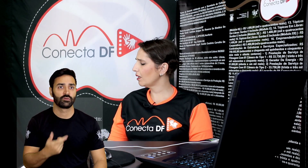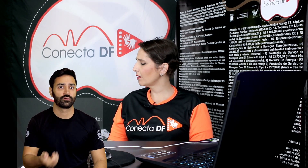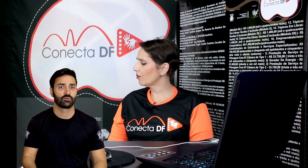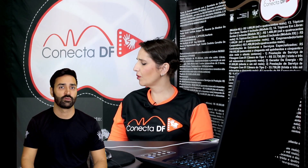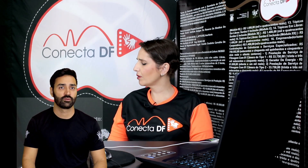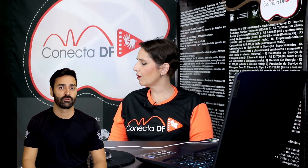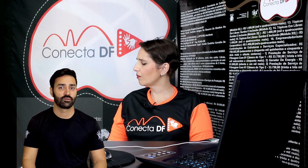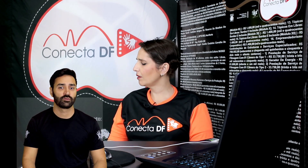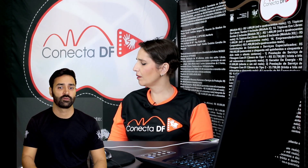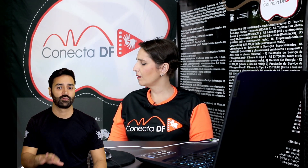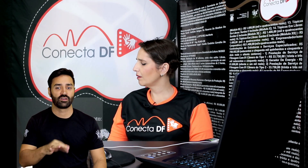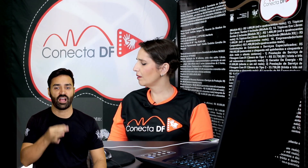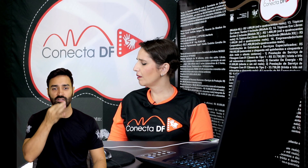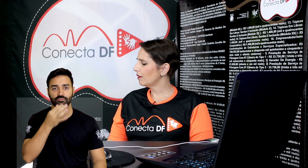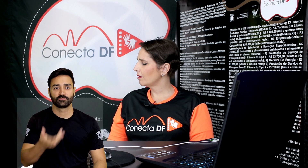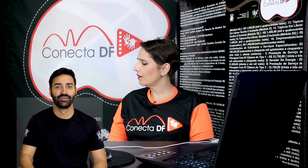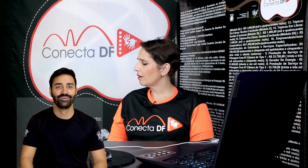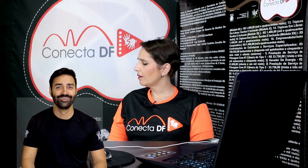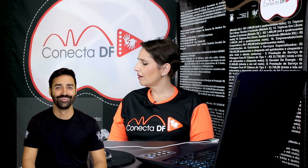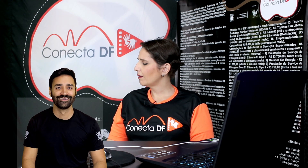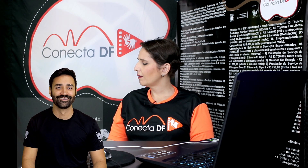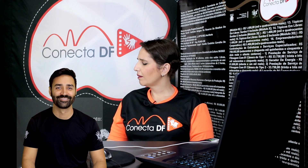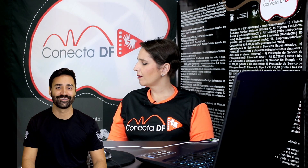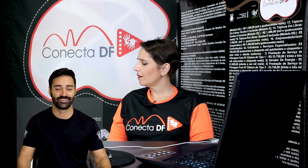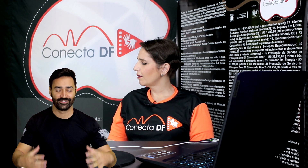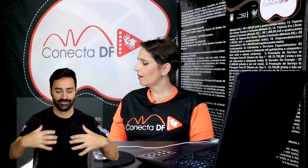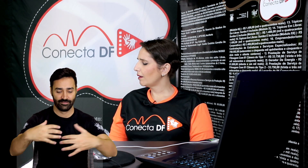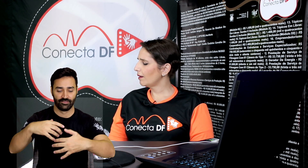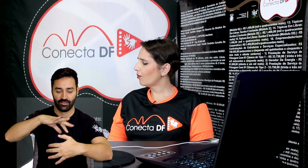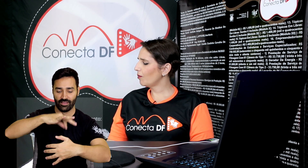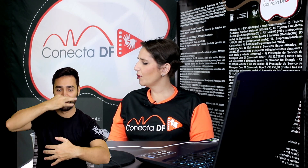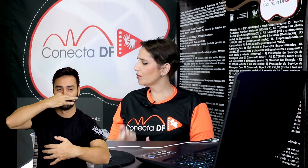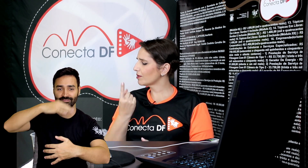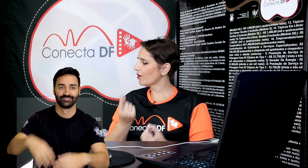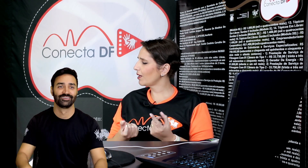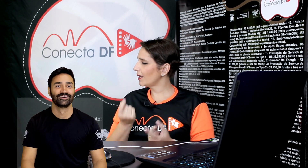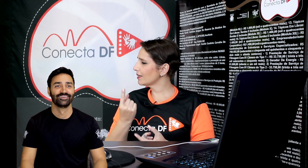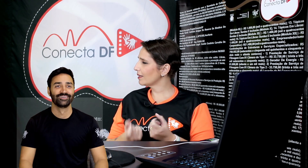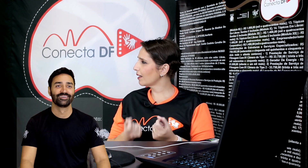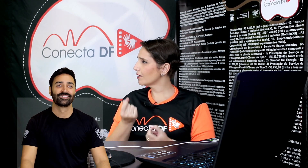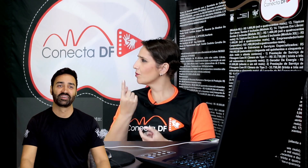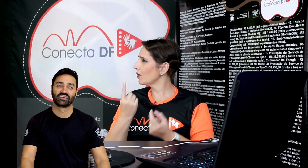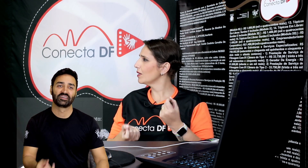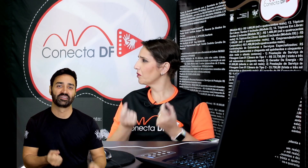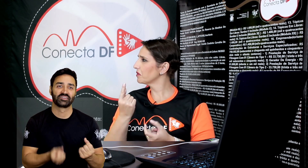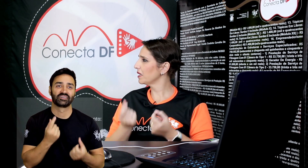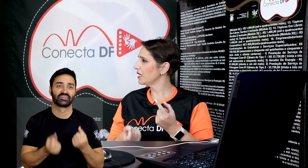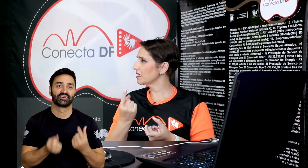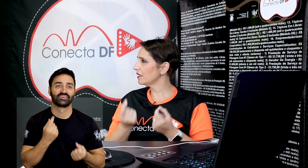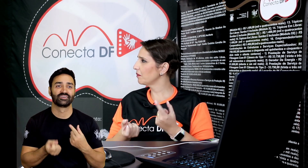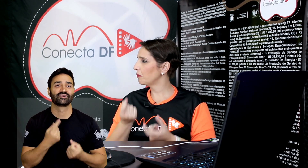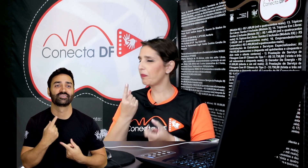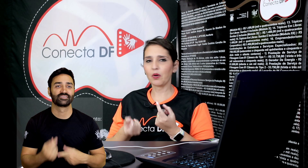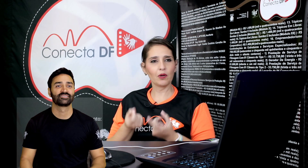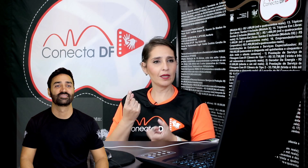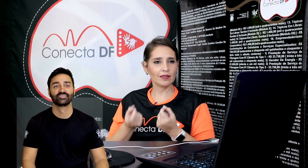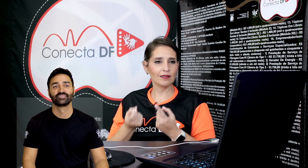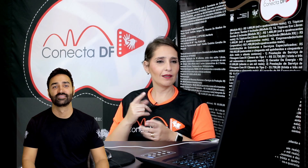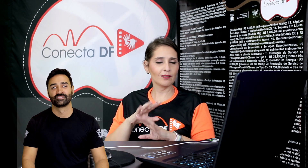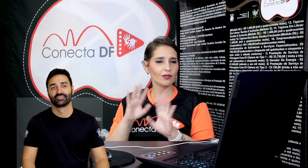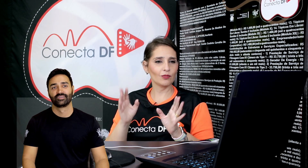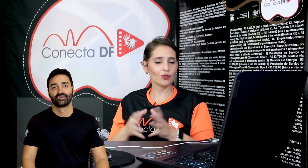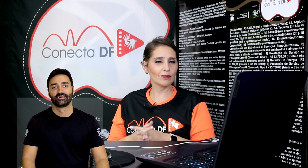é? Que o outro que eu vi? Não sei. Como eu uso só esse, a grande maioria usa esse,